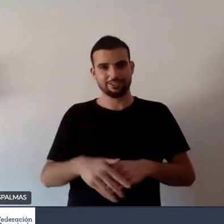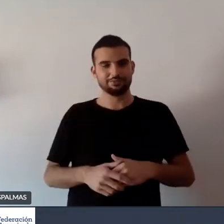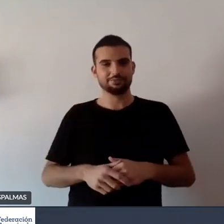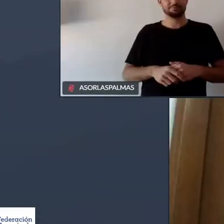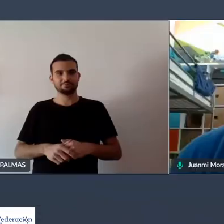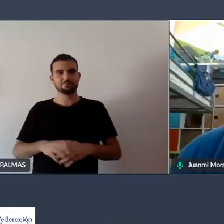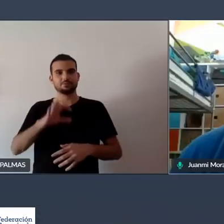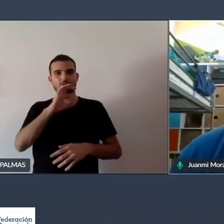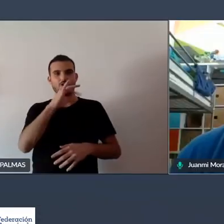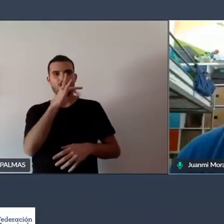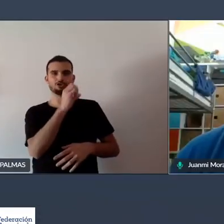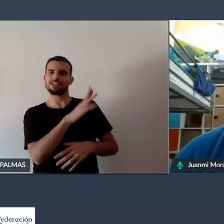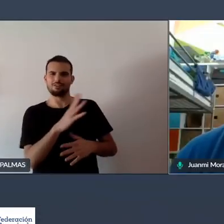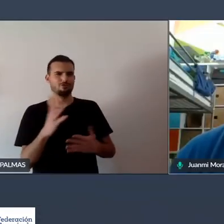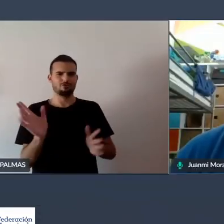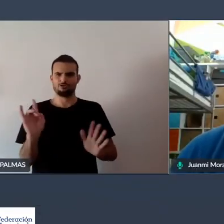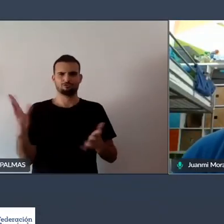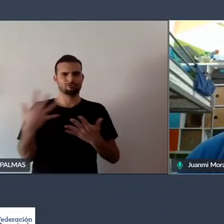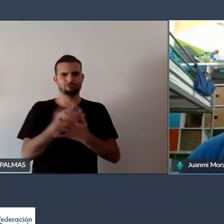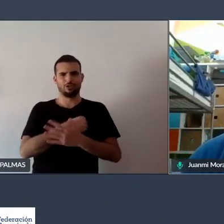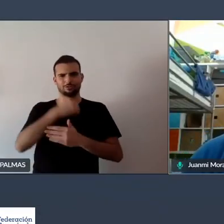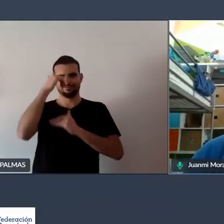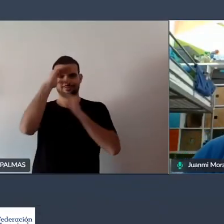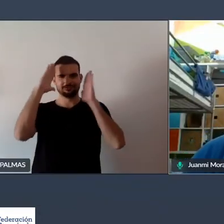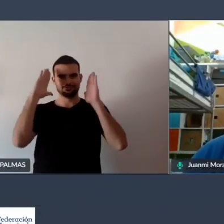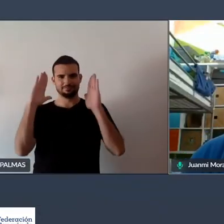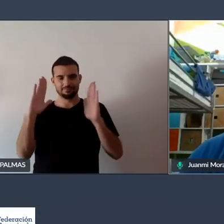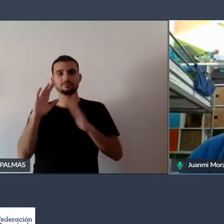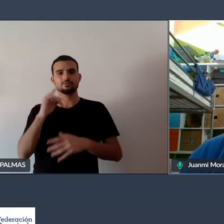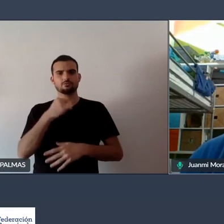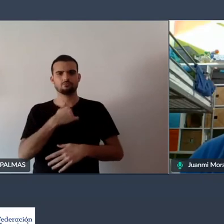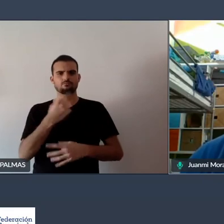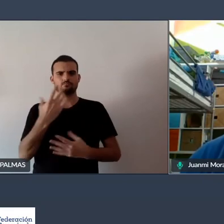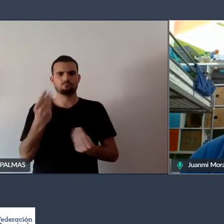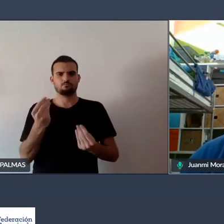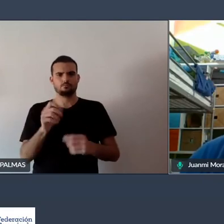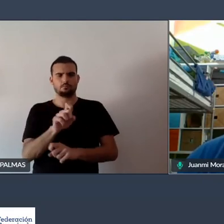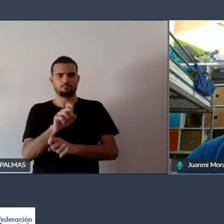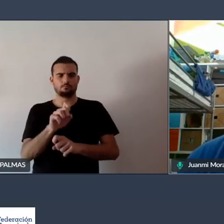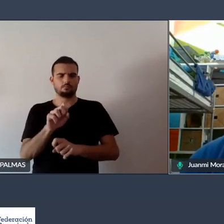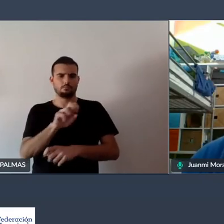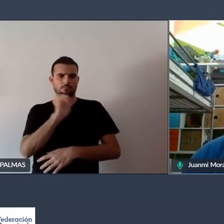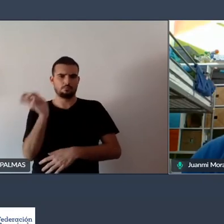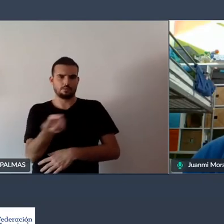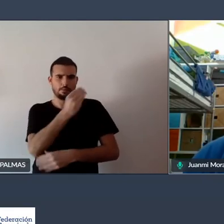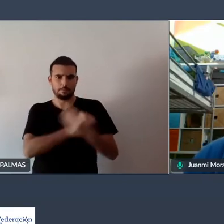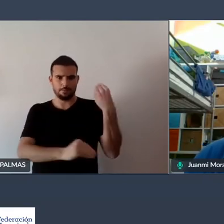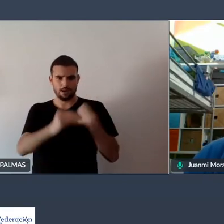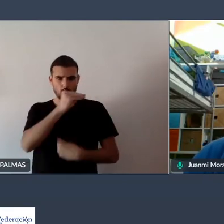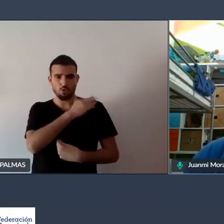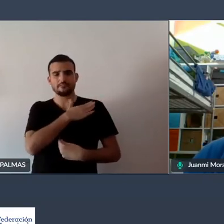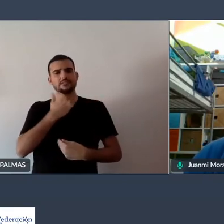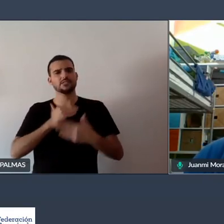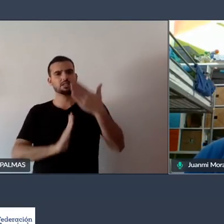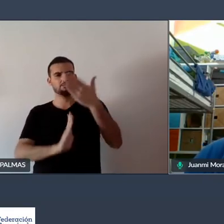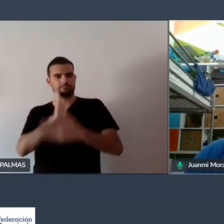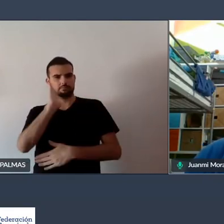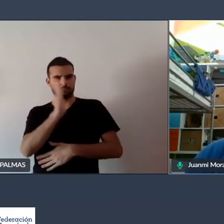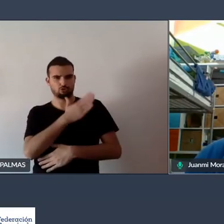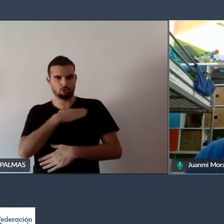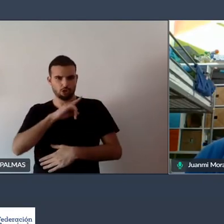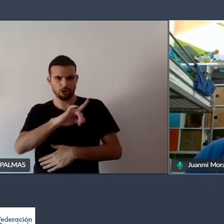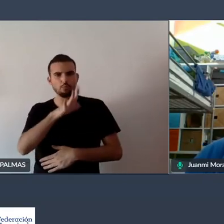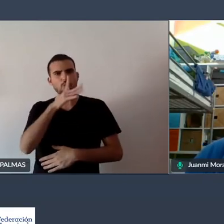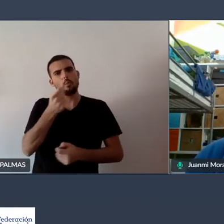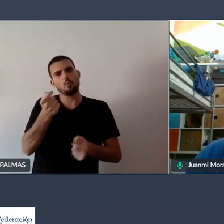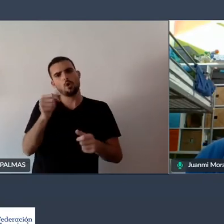Oscar, no, estamos todos muy atentos. A ver, sí, tengo varias preguntas, tengo aquí dos preguntas que no te he querido interrumpir porque son así un